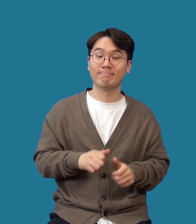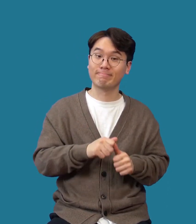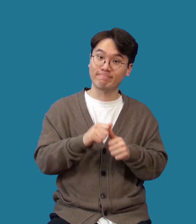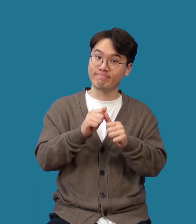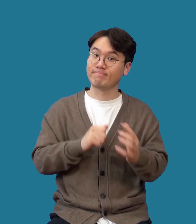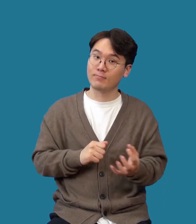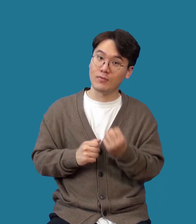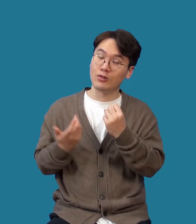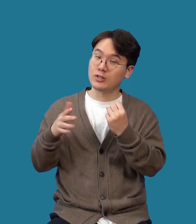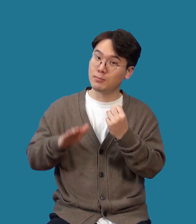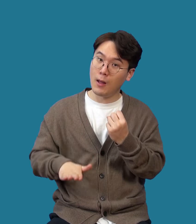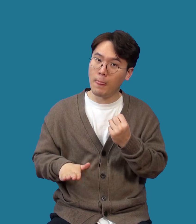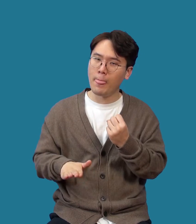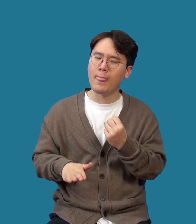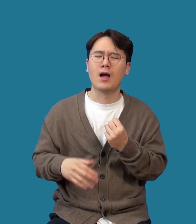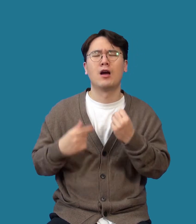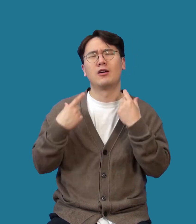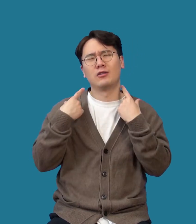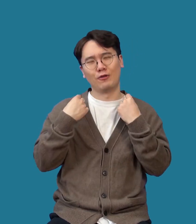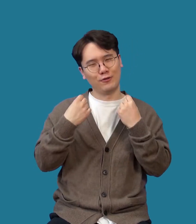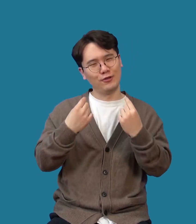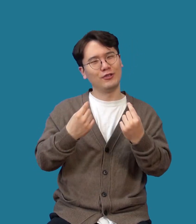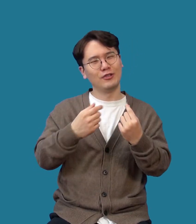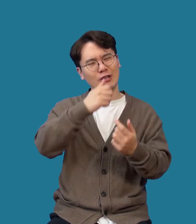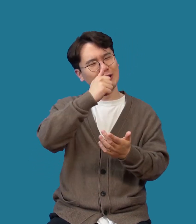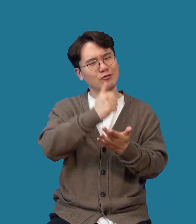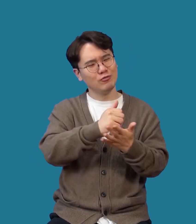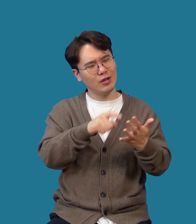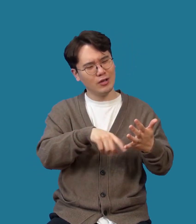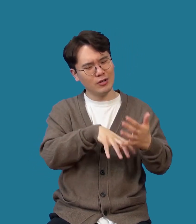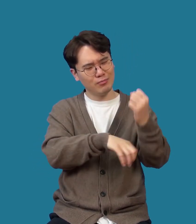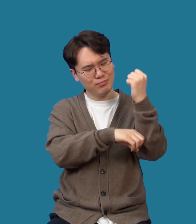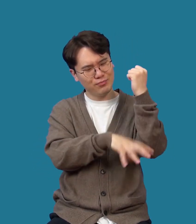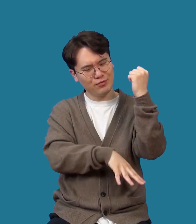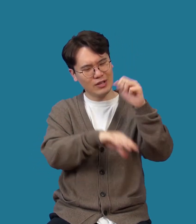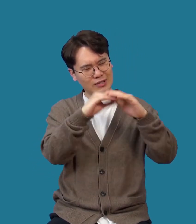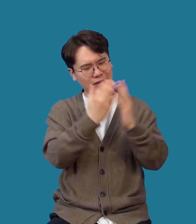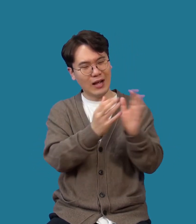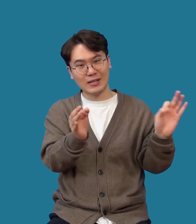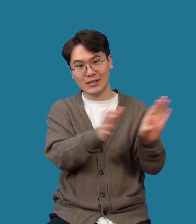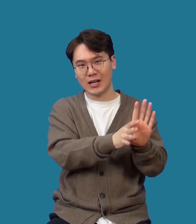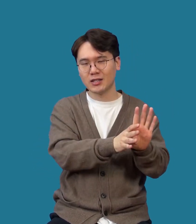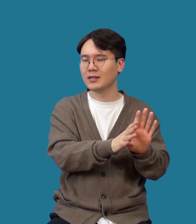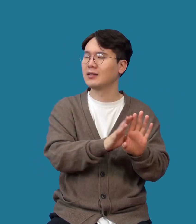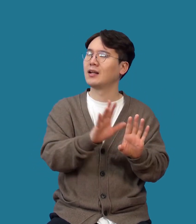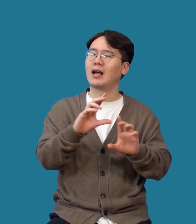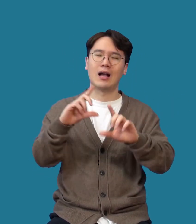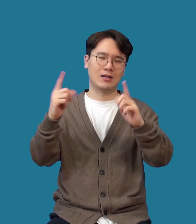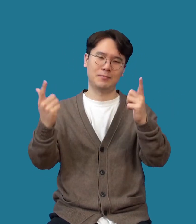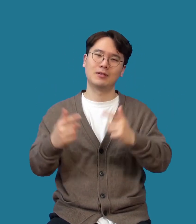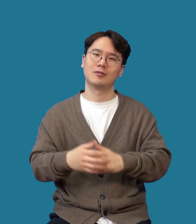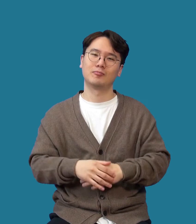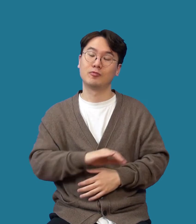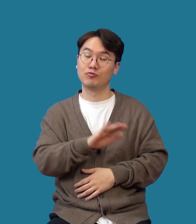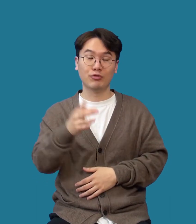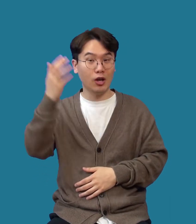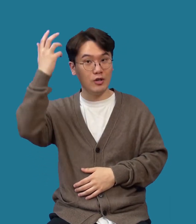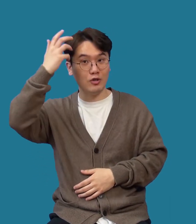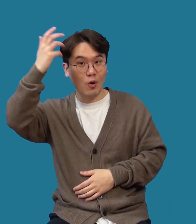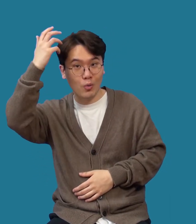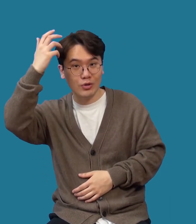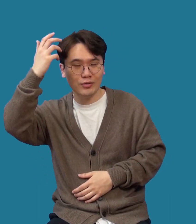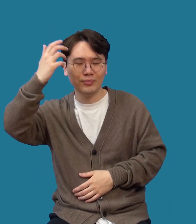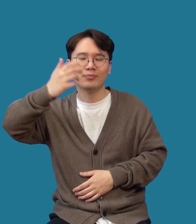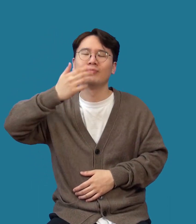이 죄의 근성이 다 사라진 것은 아닙니다. 우리 영혼은 완전히 깨끗하게 그렇게